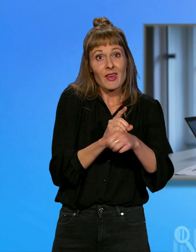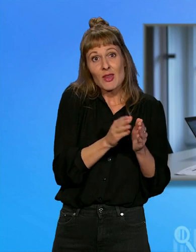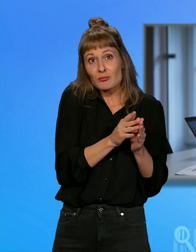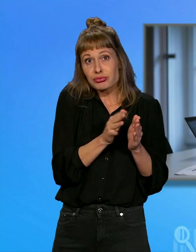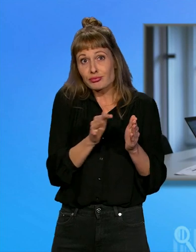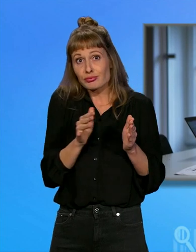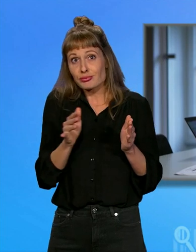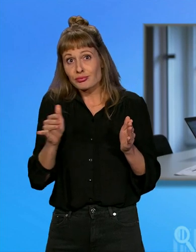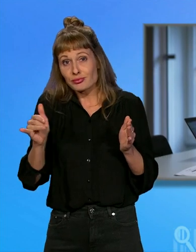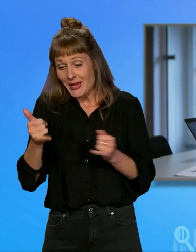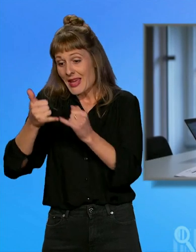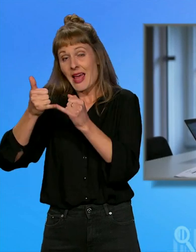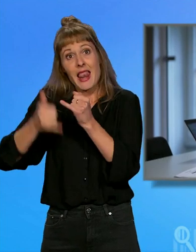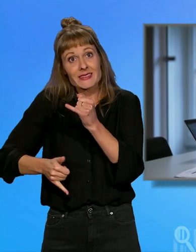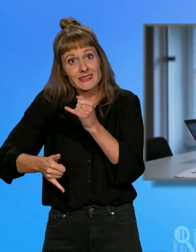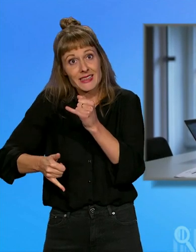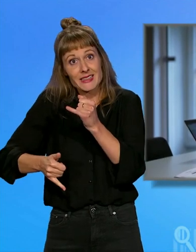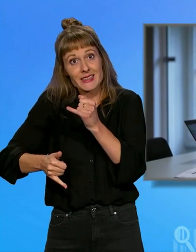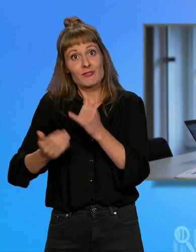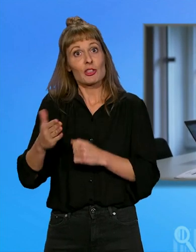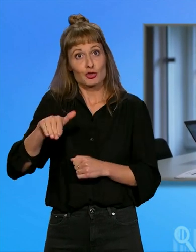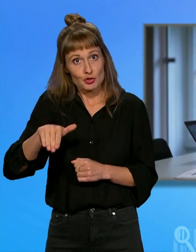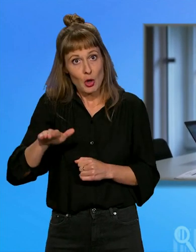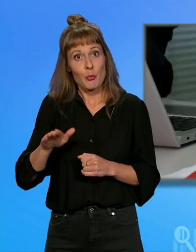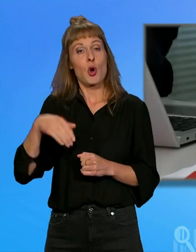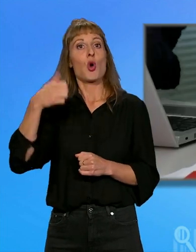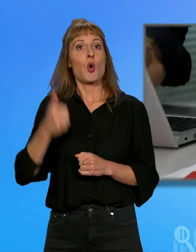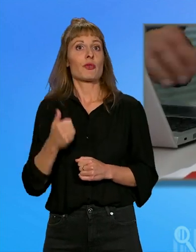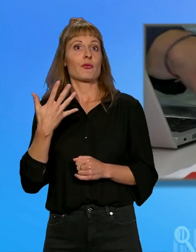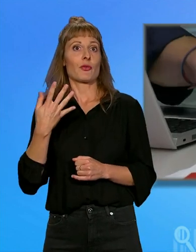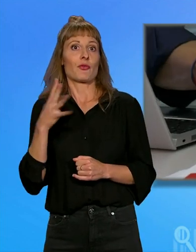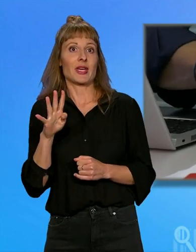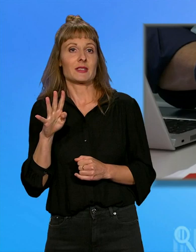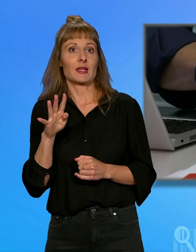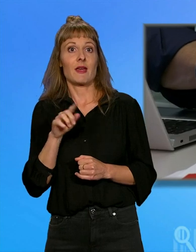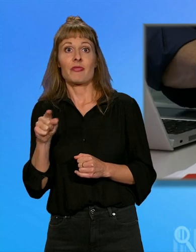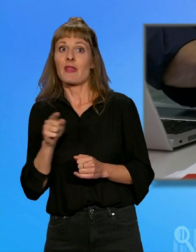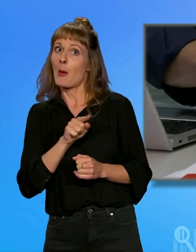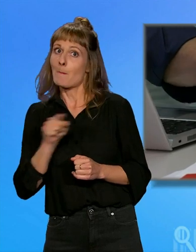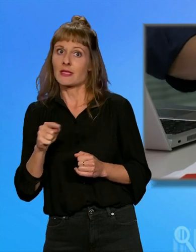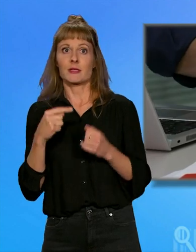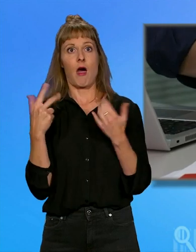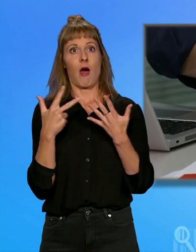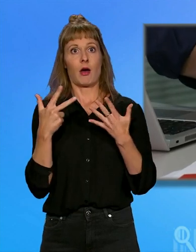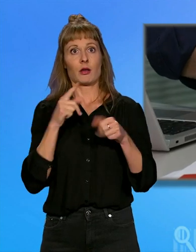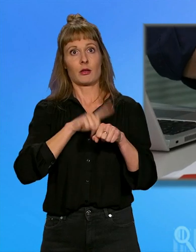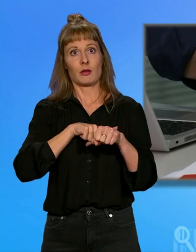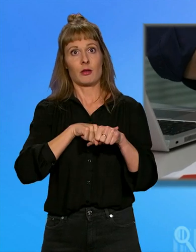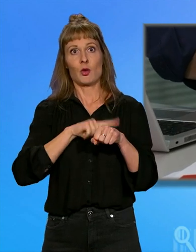7. Spätestens am 8. muss es abgeliefert haben. Das